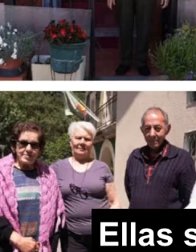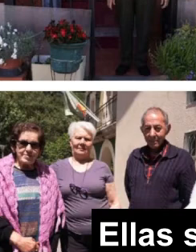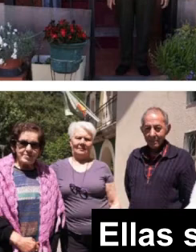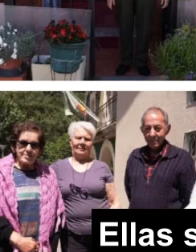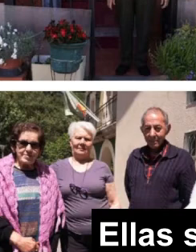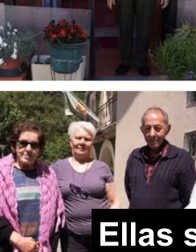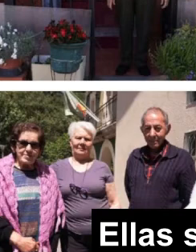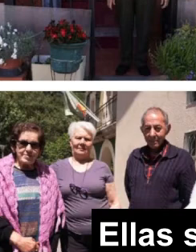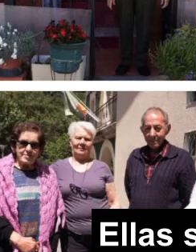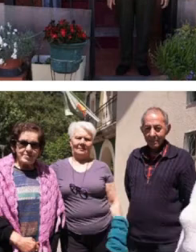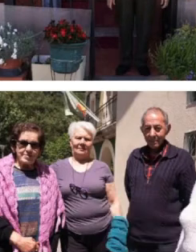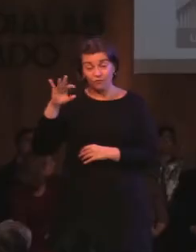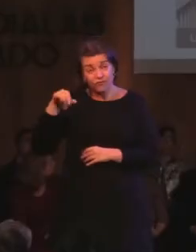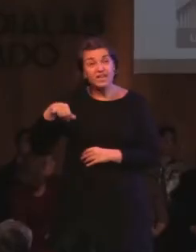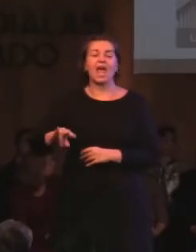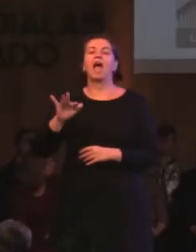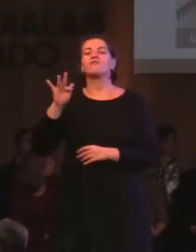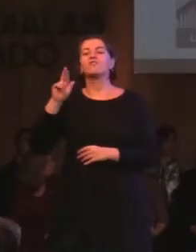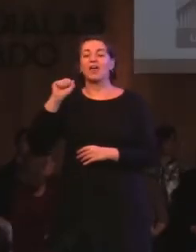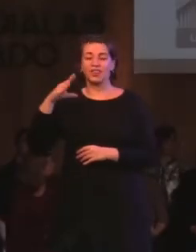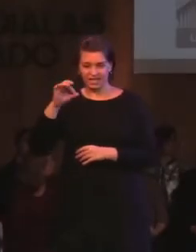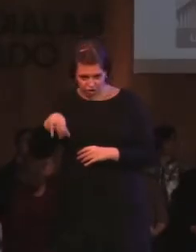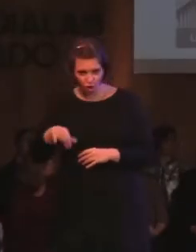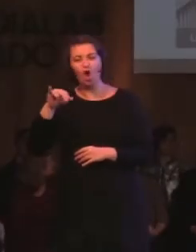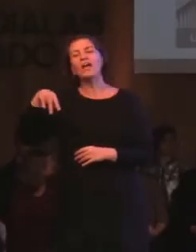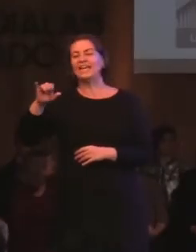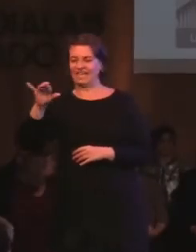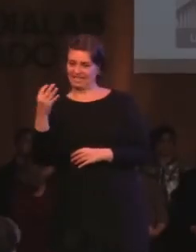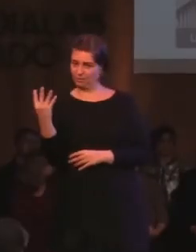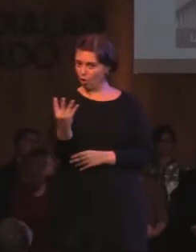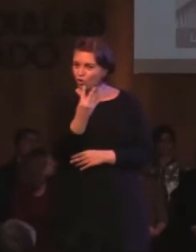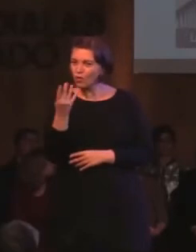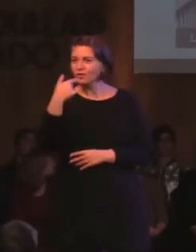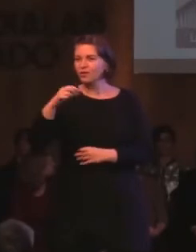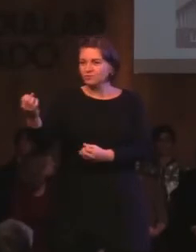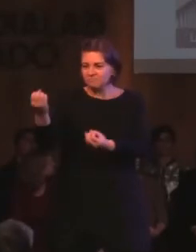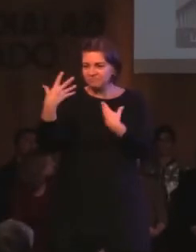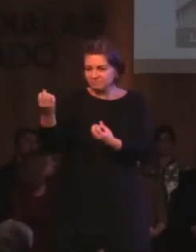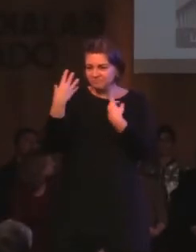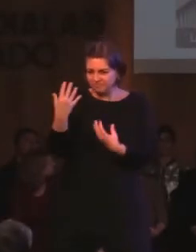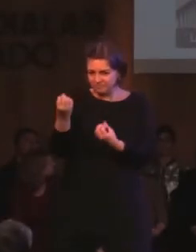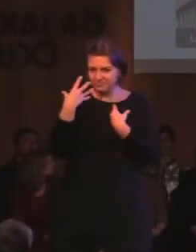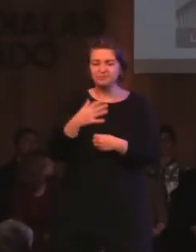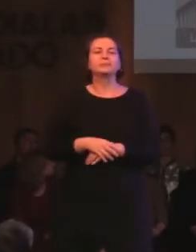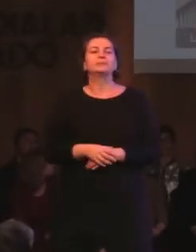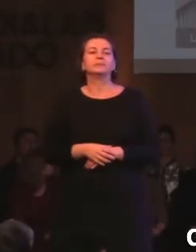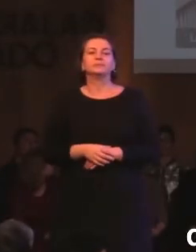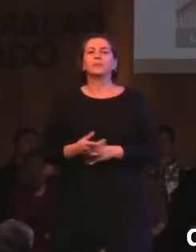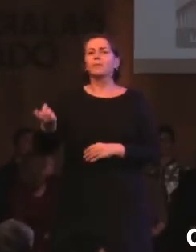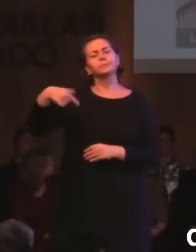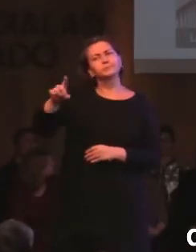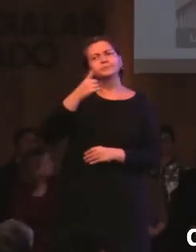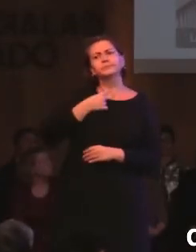francisco e inés son las personas las nuestras transmisoras las personas que nos van a indicar